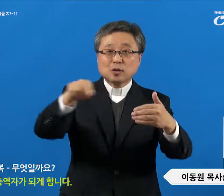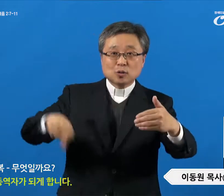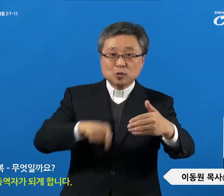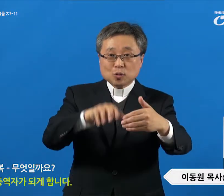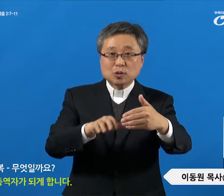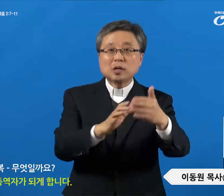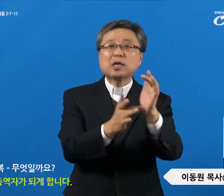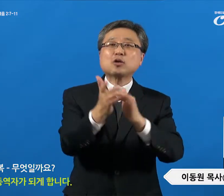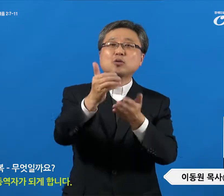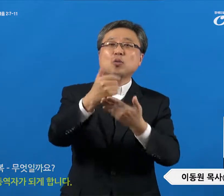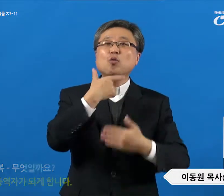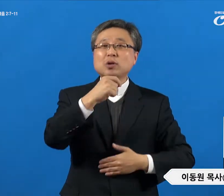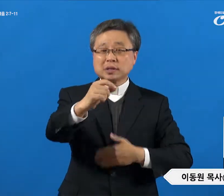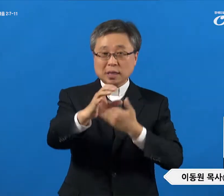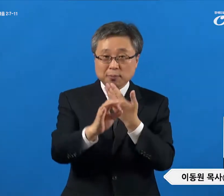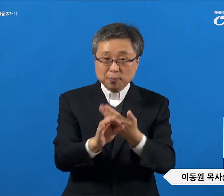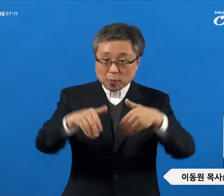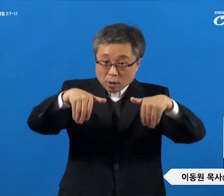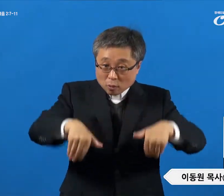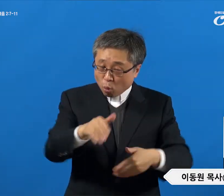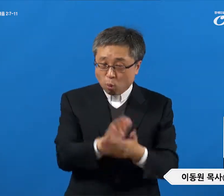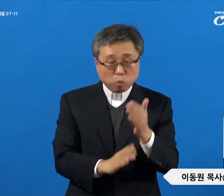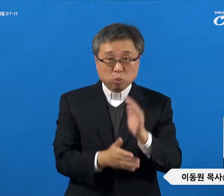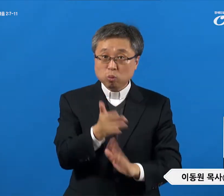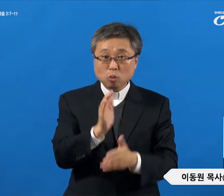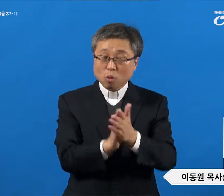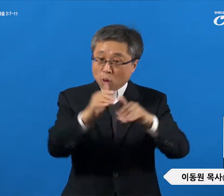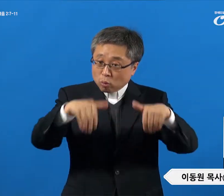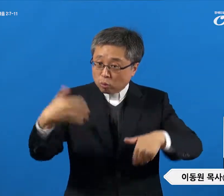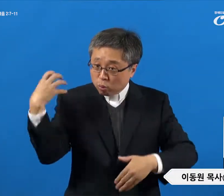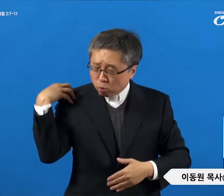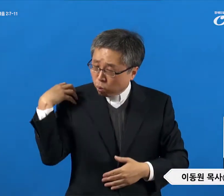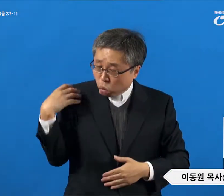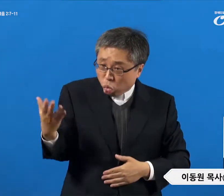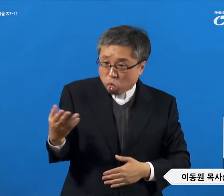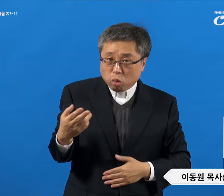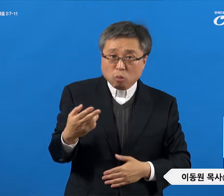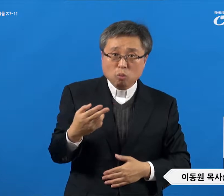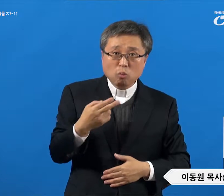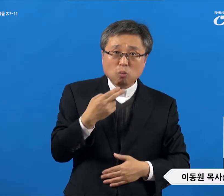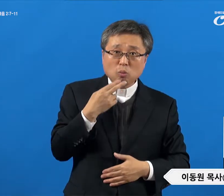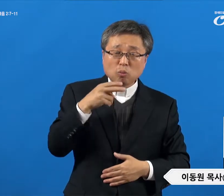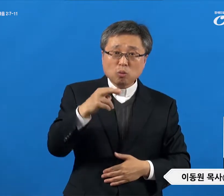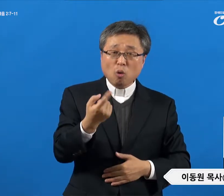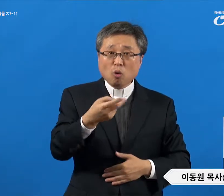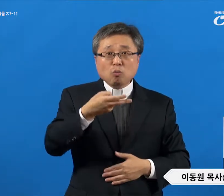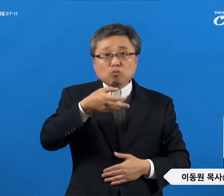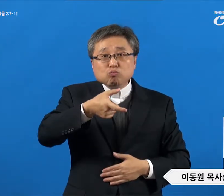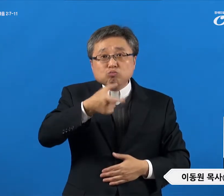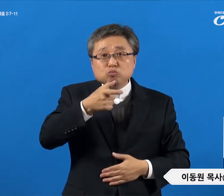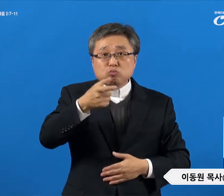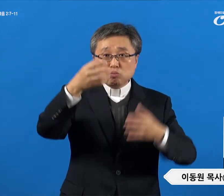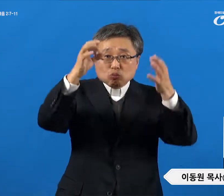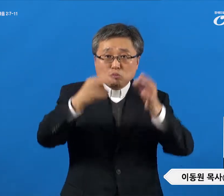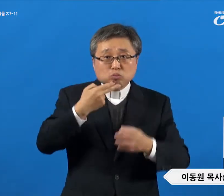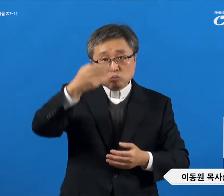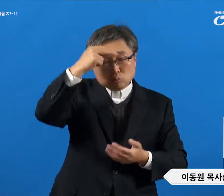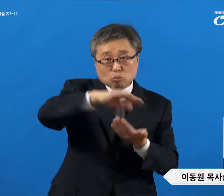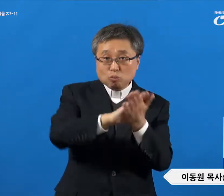원하신다면 하인들이 없이도, 하인들의 역할이 없었어도 예수님 물을 포도주로 변화시킬 수 있잖아요. 그죠? 원하시면